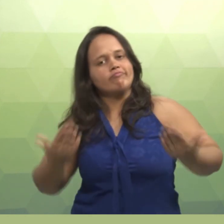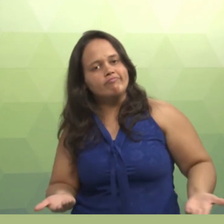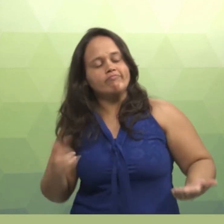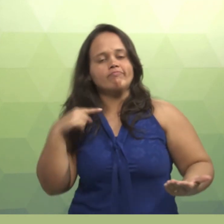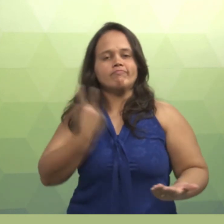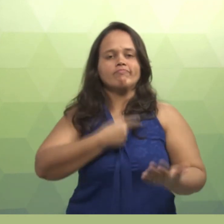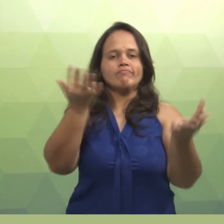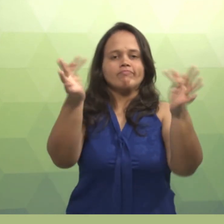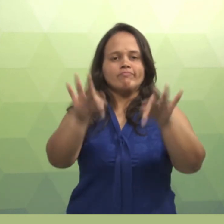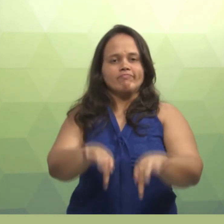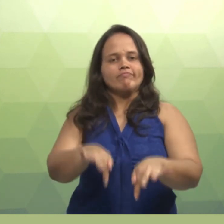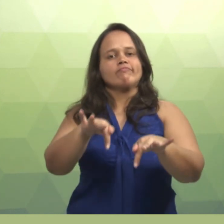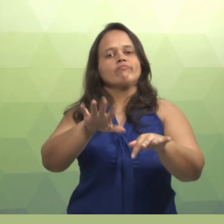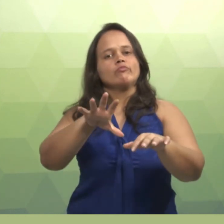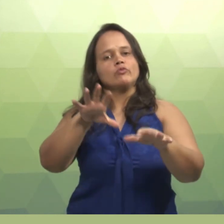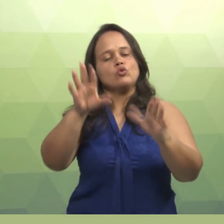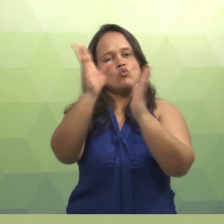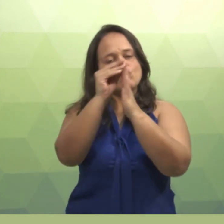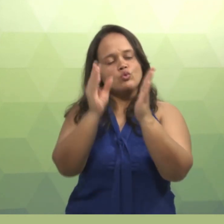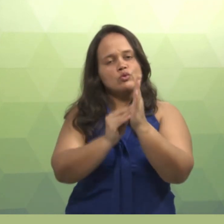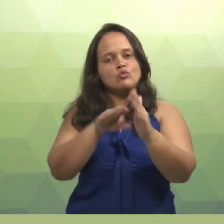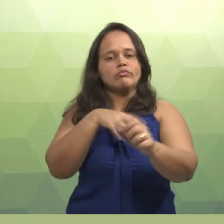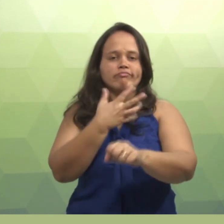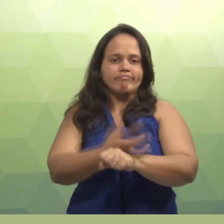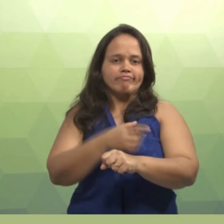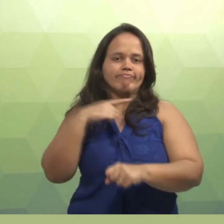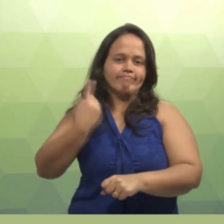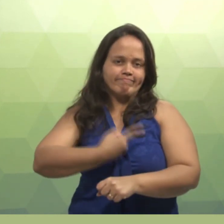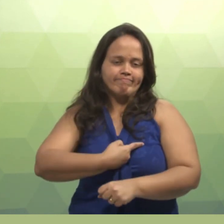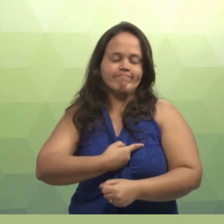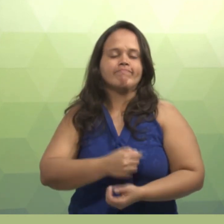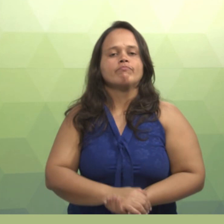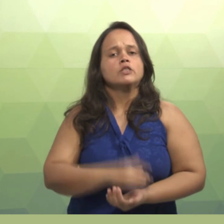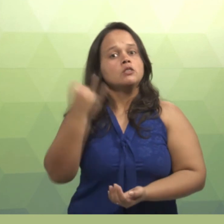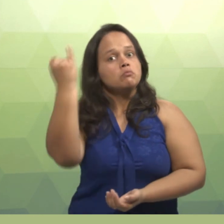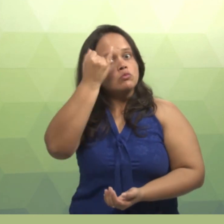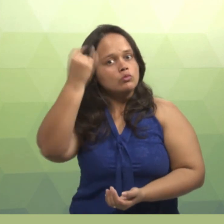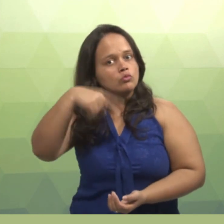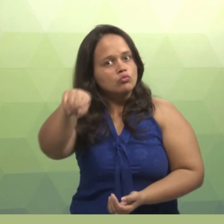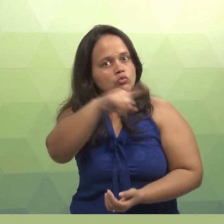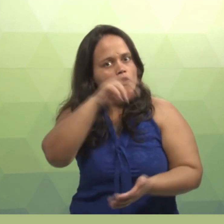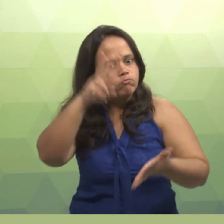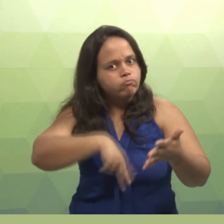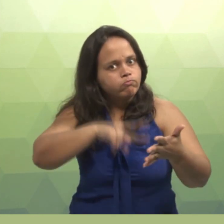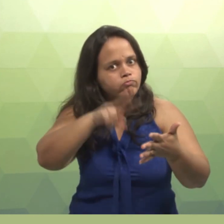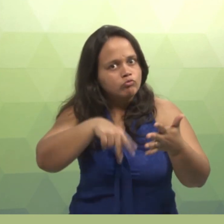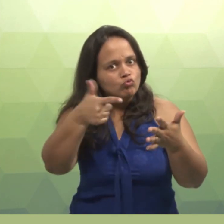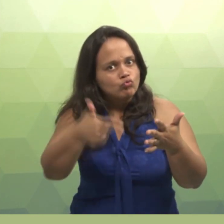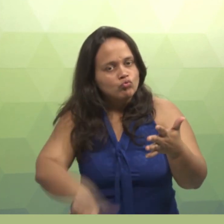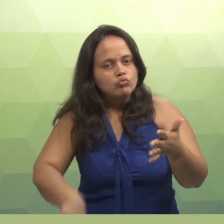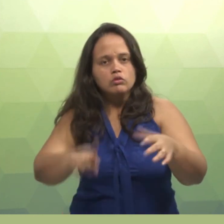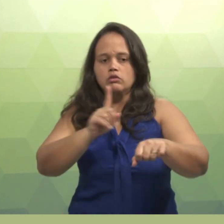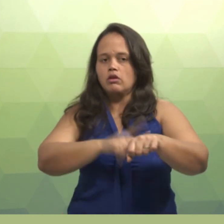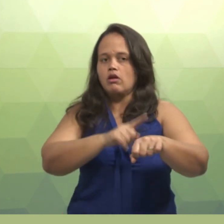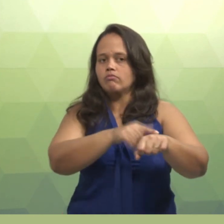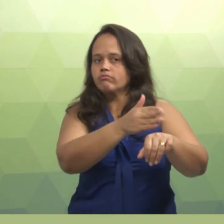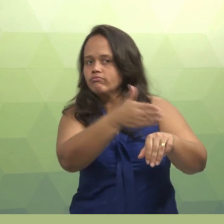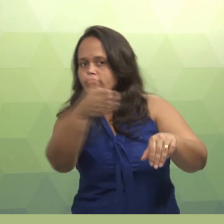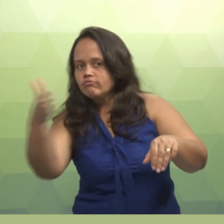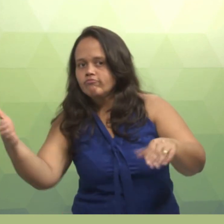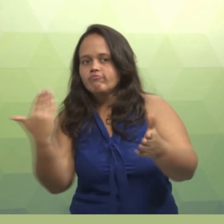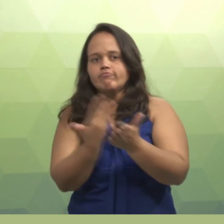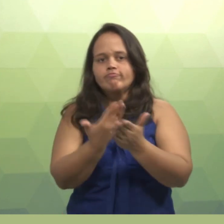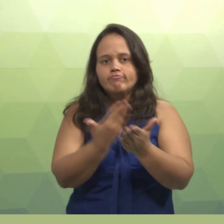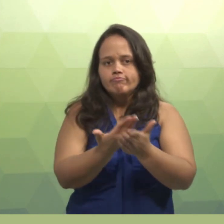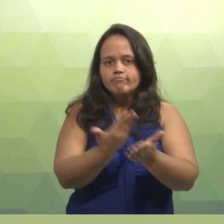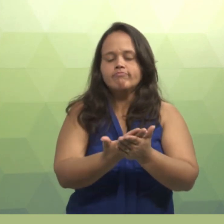E assim nós encerramos aqui o conteúdo da nossa disciplina. É importante que vocês façam a releitura desse material em um